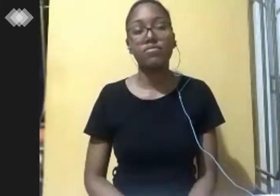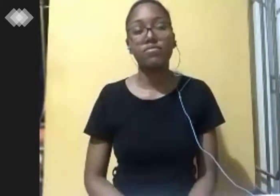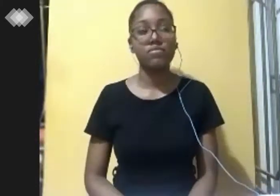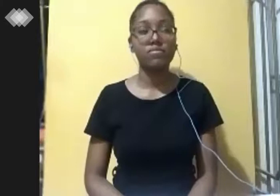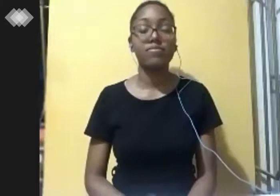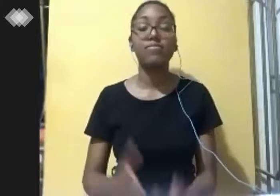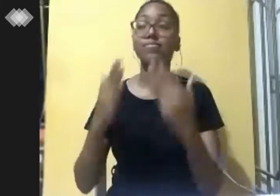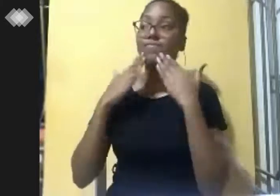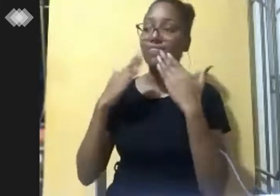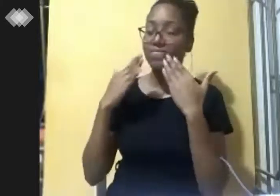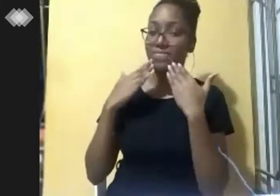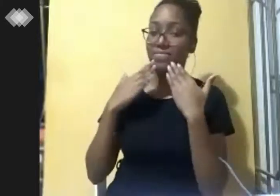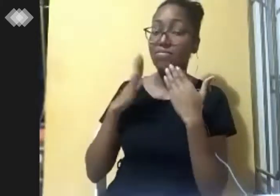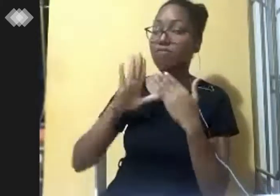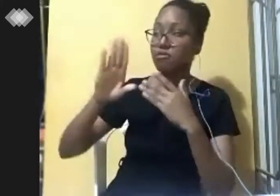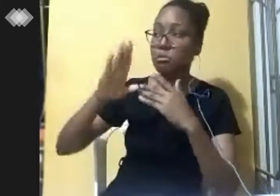No pude ver tu cara, pero